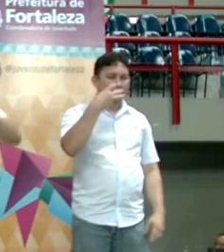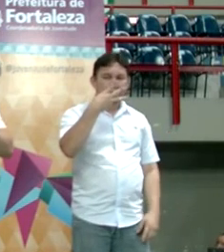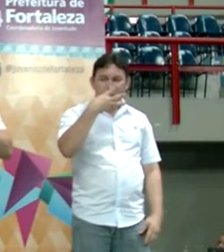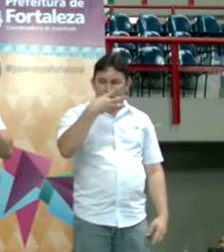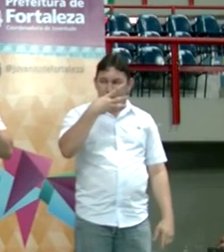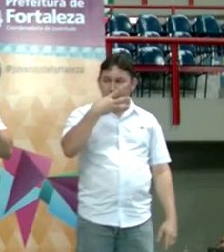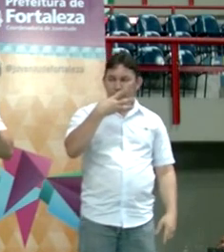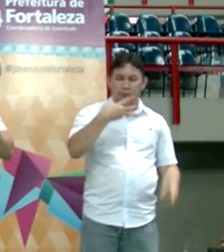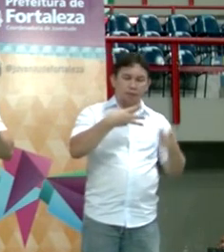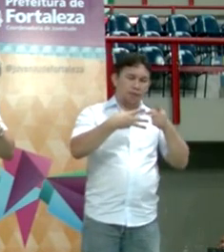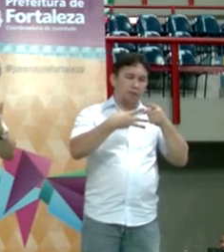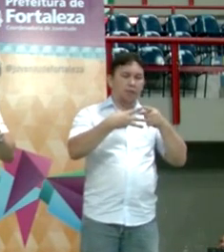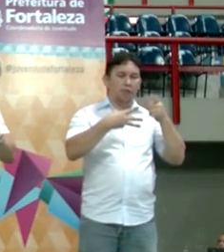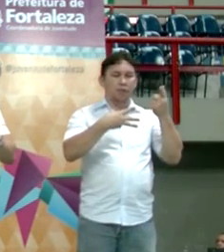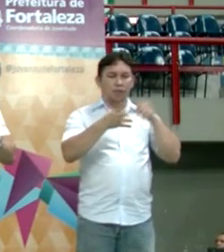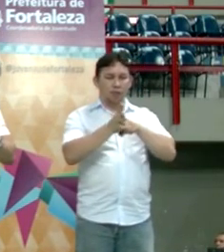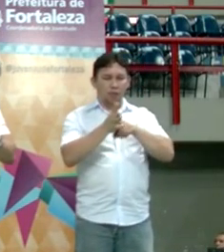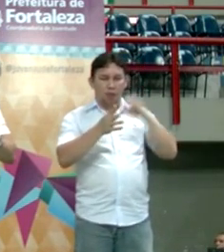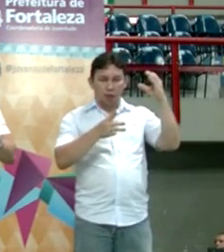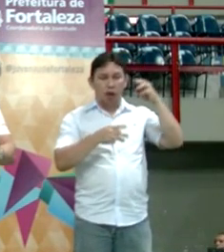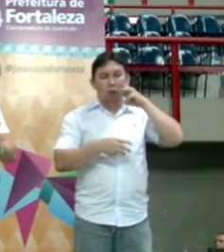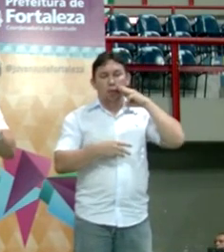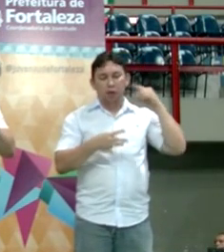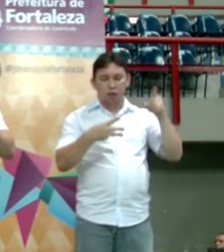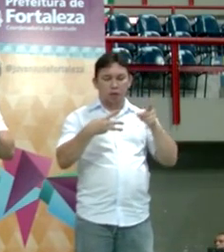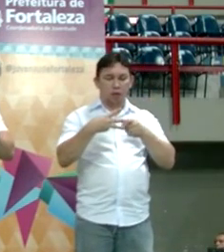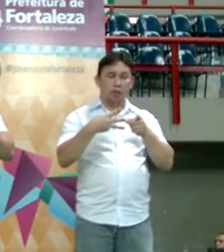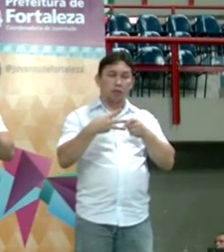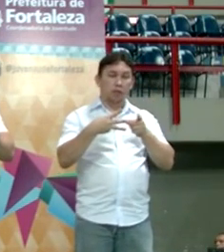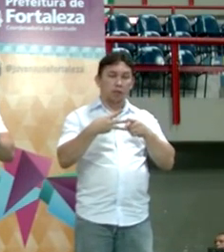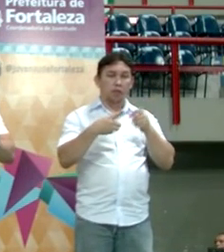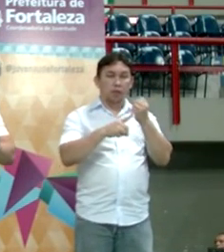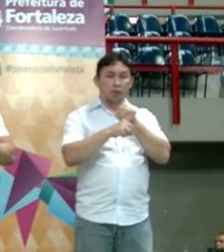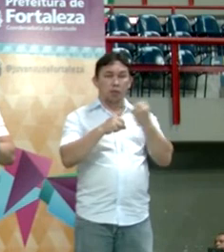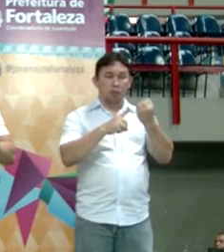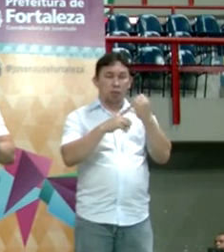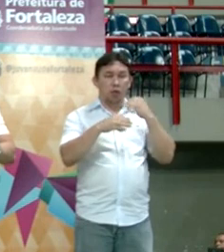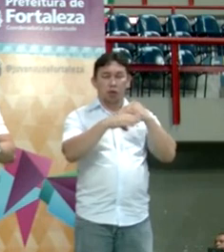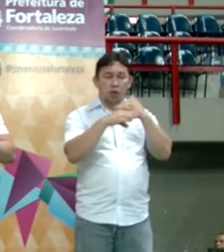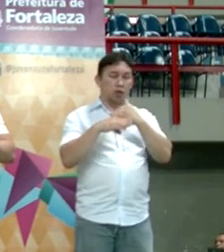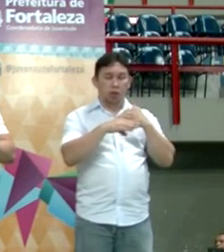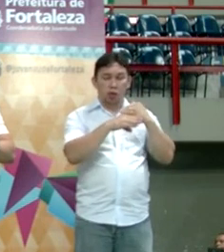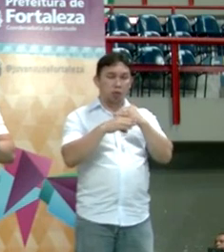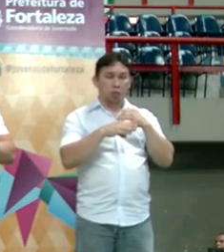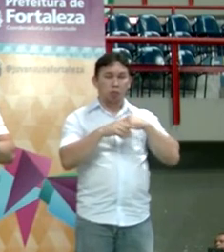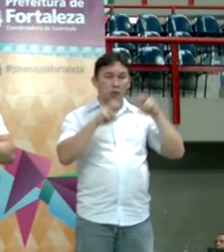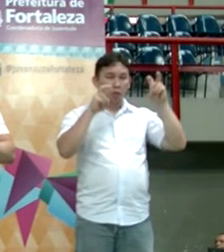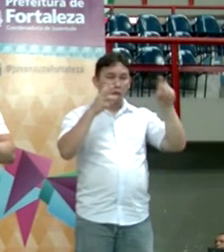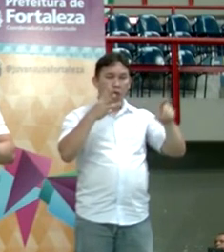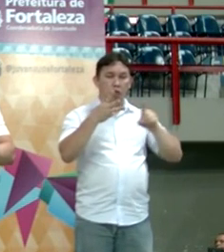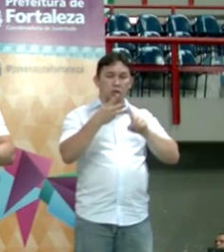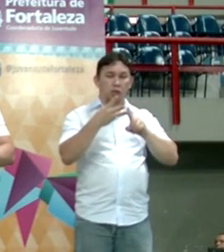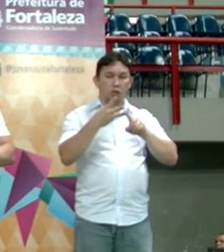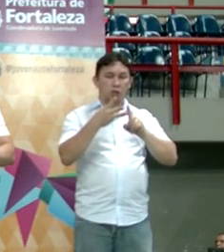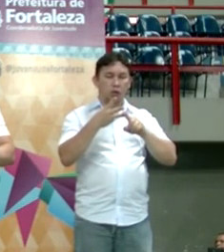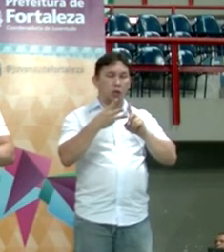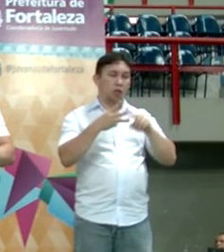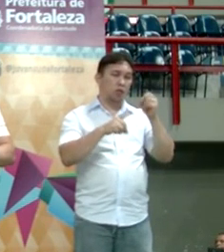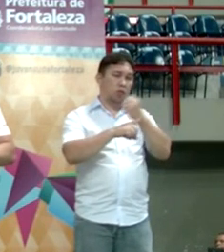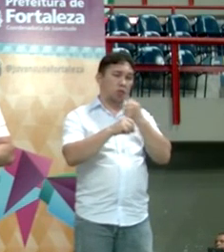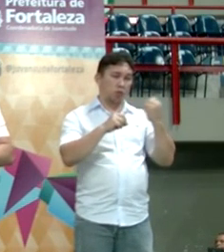3. Socialismo científico é o Marx. Aí tem o socialismo utópico e tem o socialismo